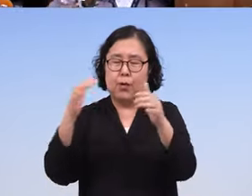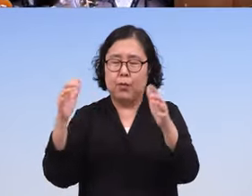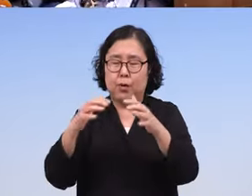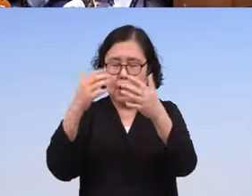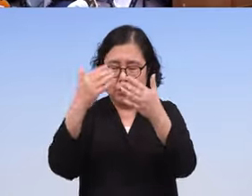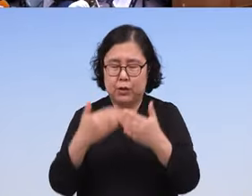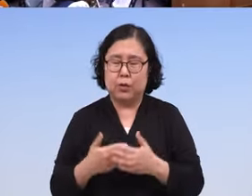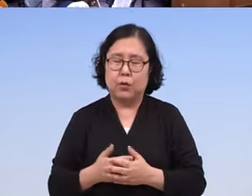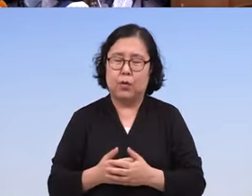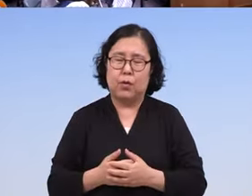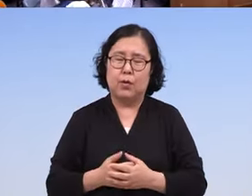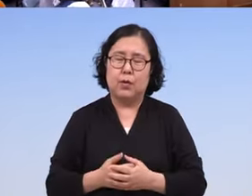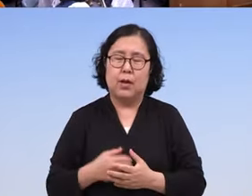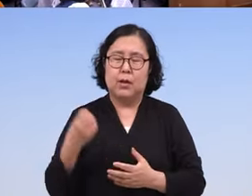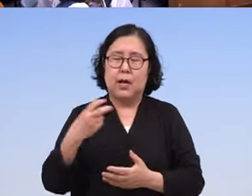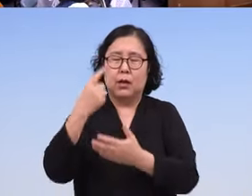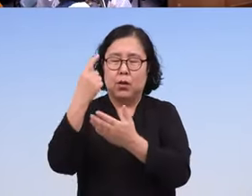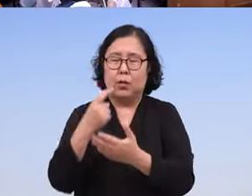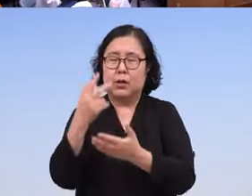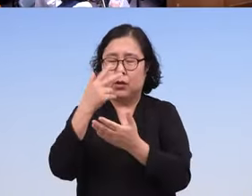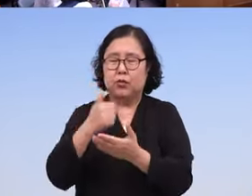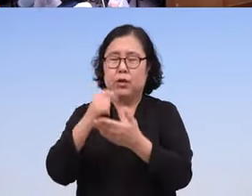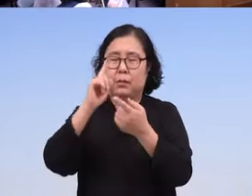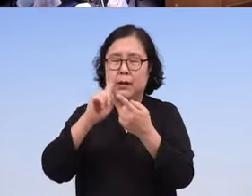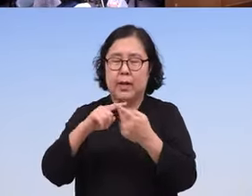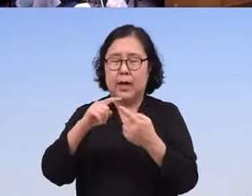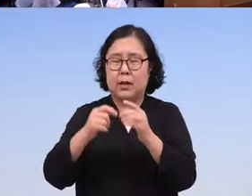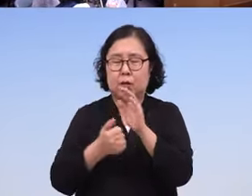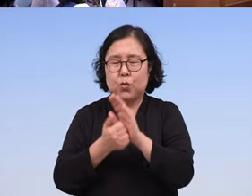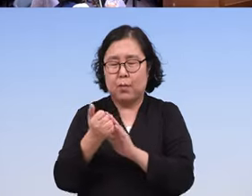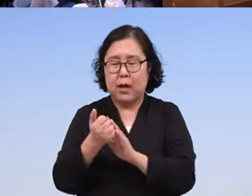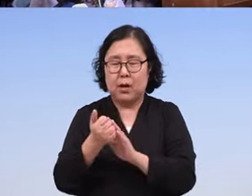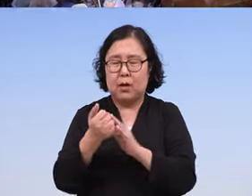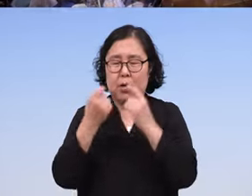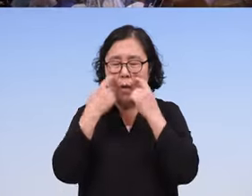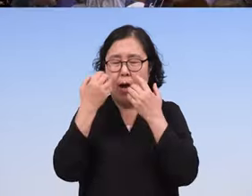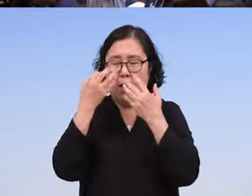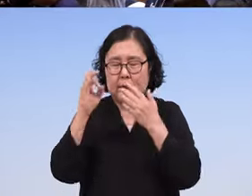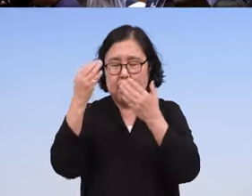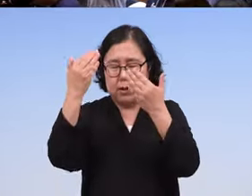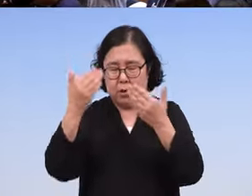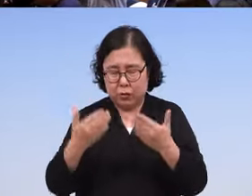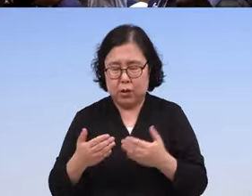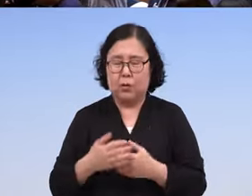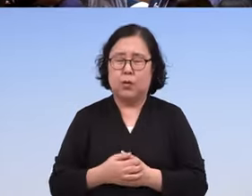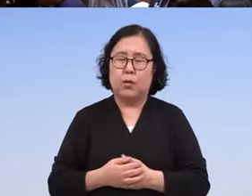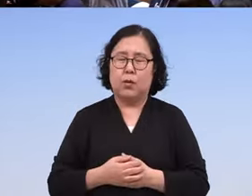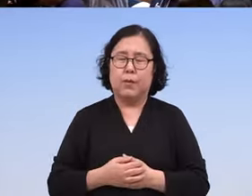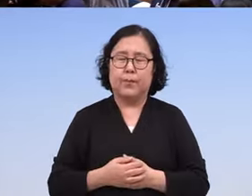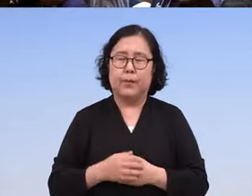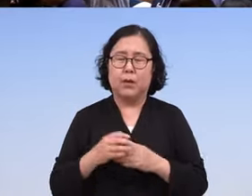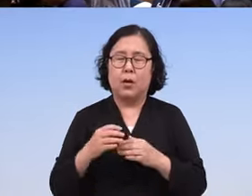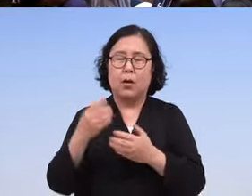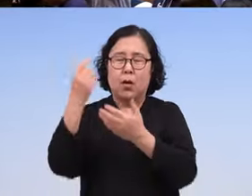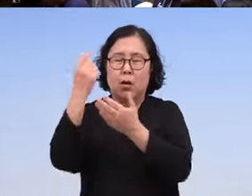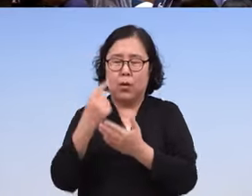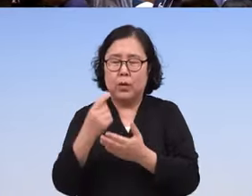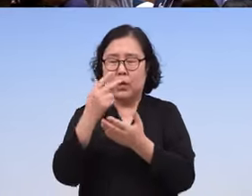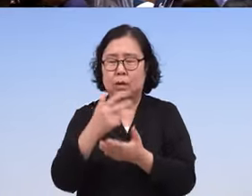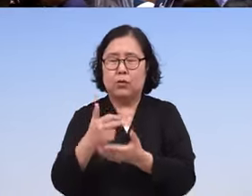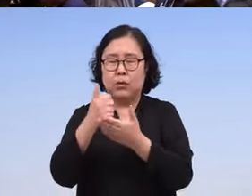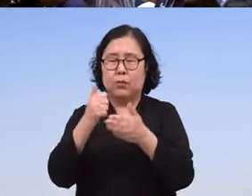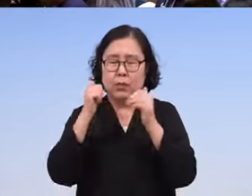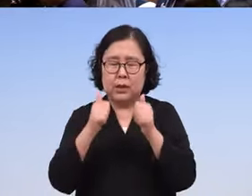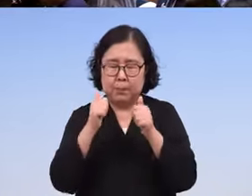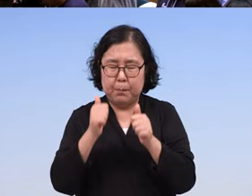하나님 아버지, 다시 오실 주님에 대한 소망을 한 번 더 확인시켜 주시고 오실 주님은